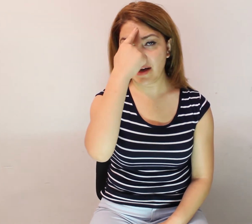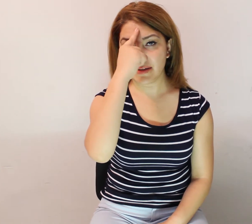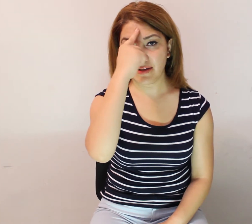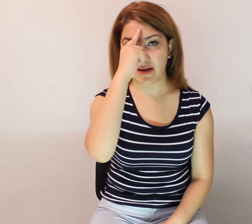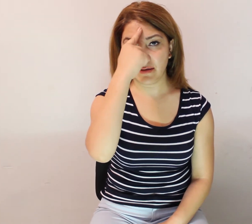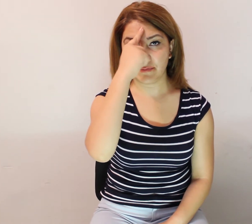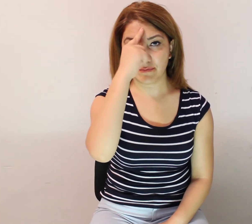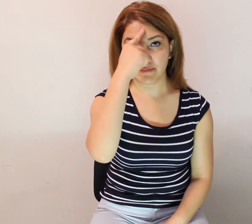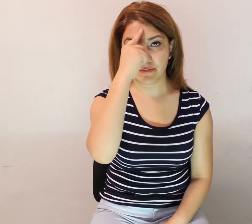Հնդկաստան,